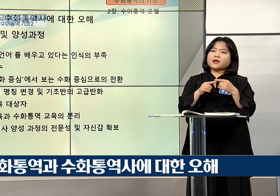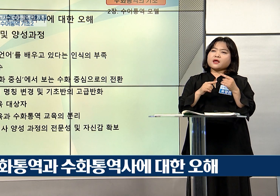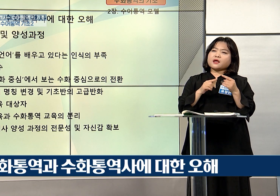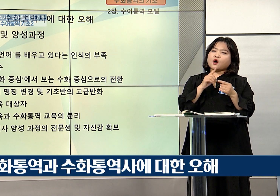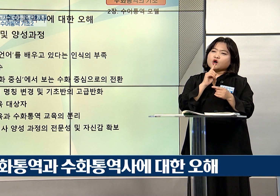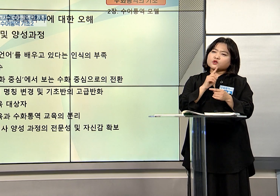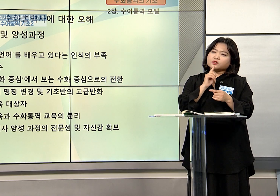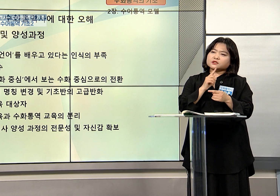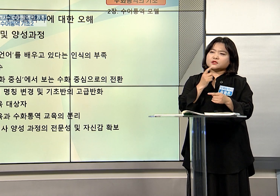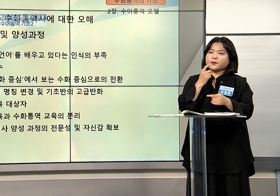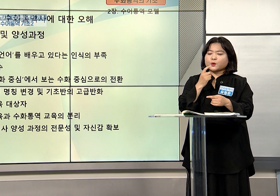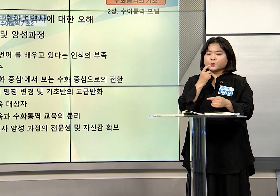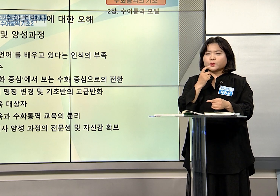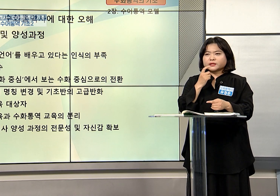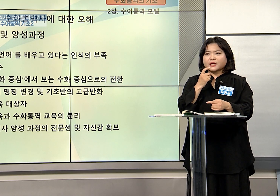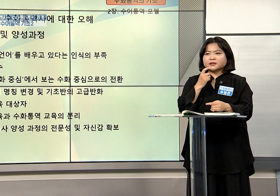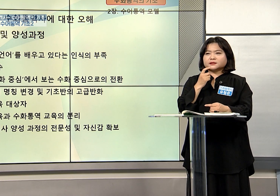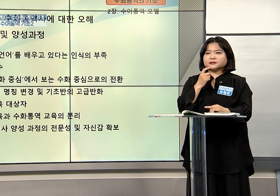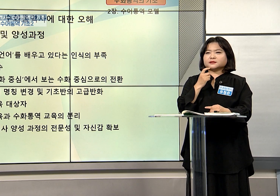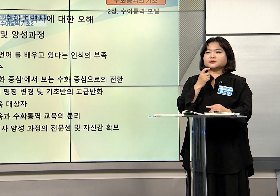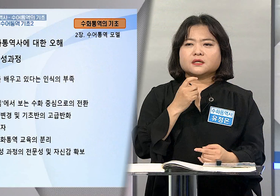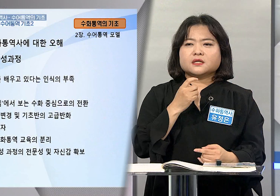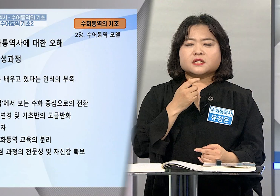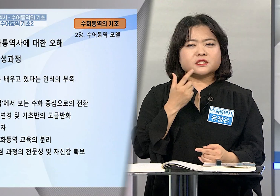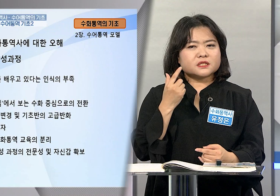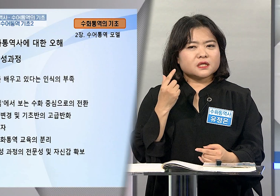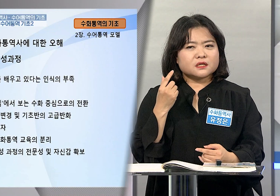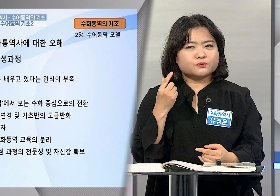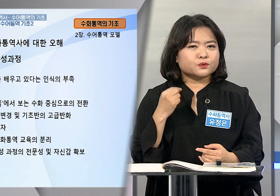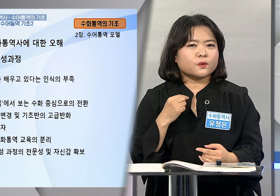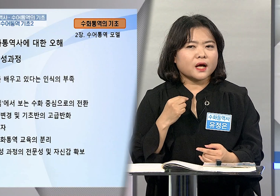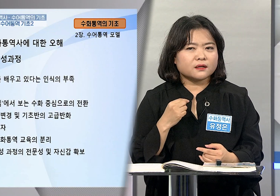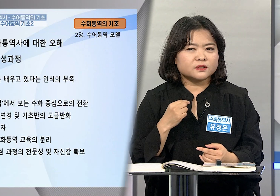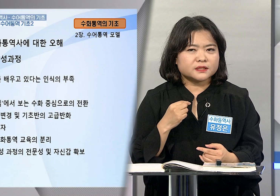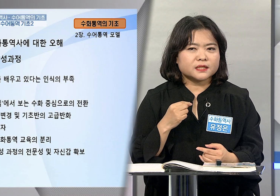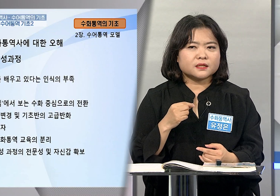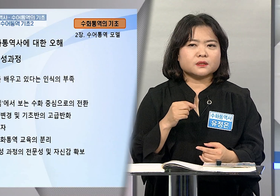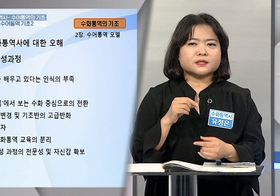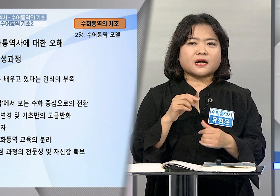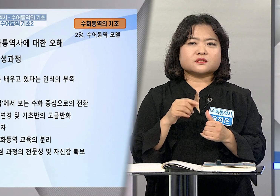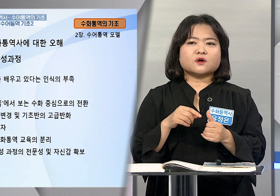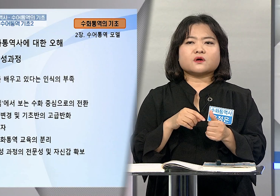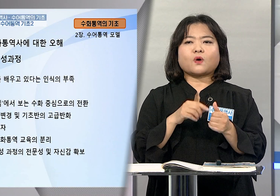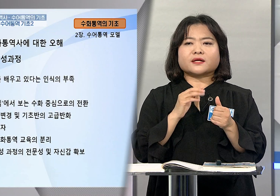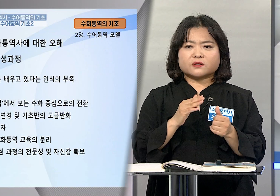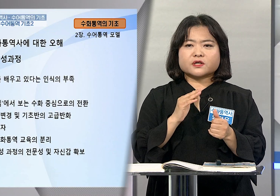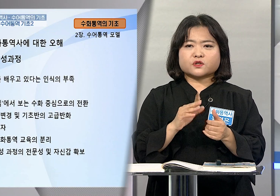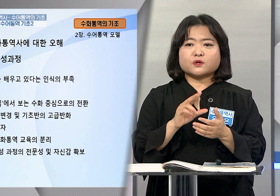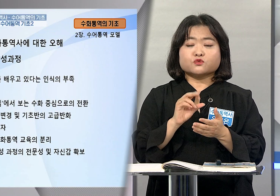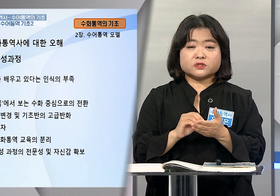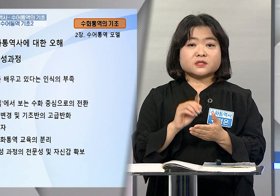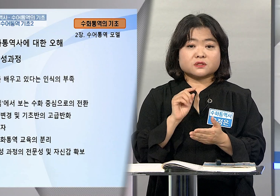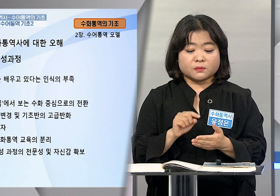농인의 언어를 배우고 있다는 인식이 부족한 것이 양성 과정에서의